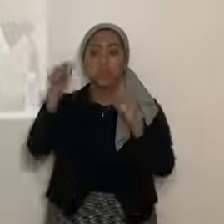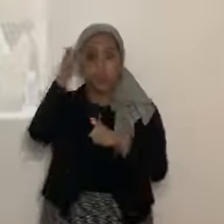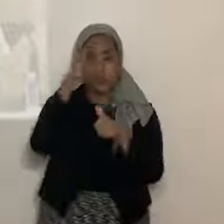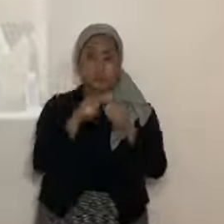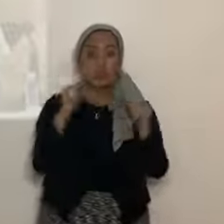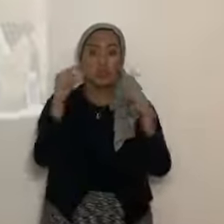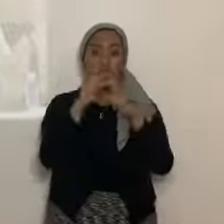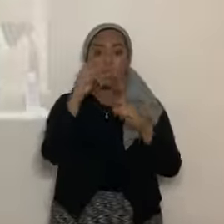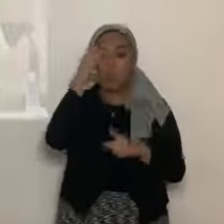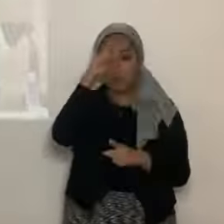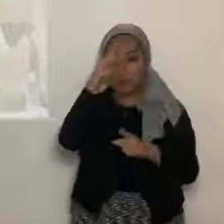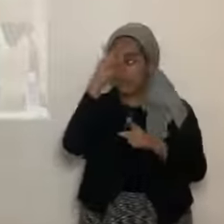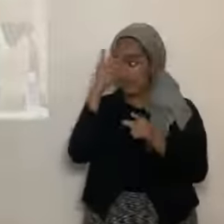fe, emuná, quiere decir creer,